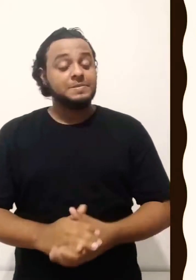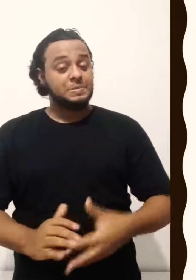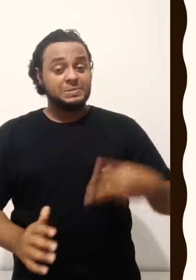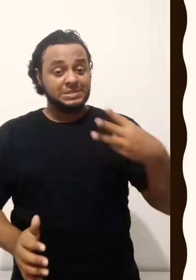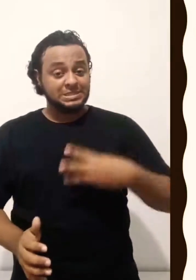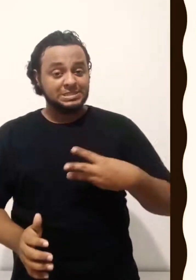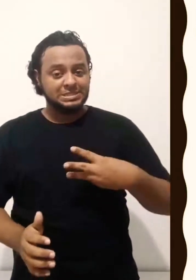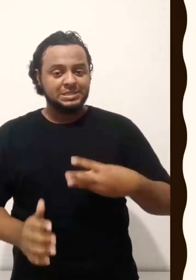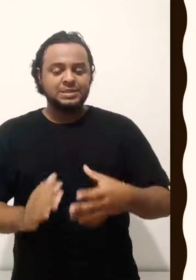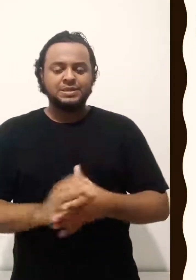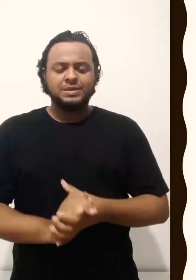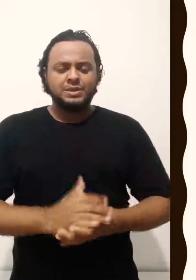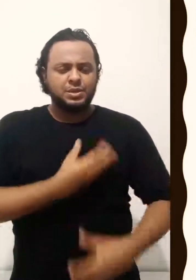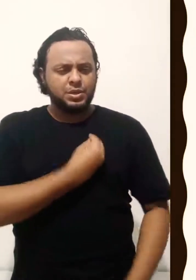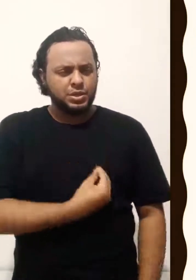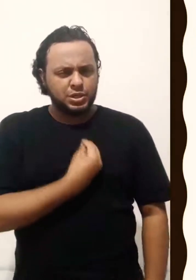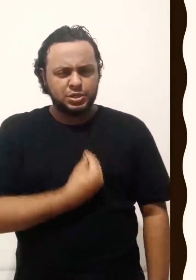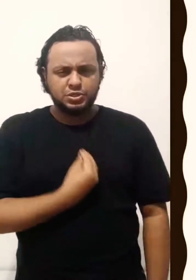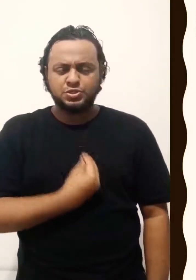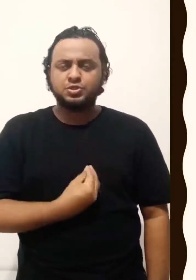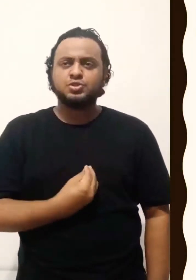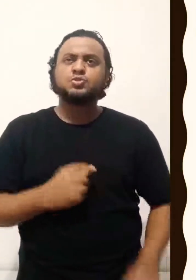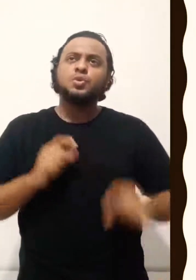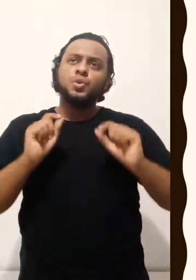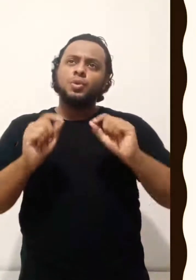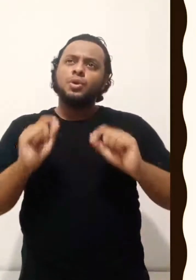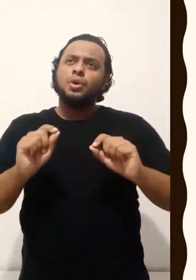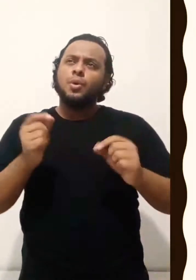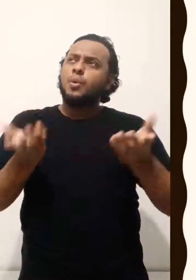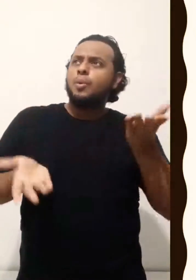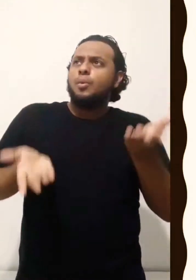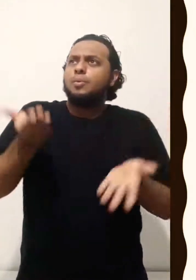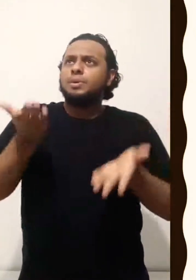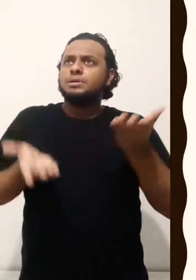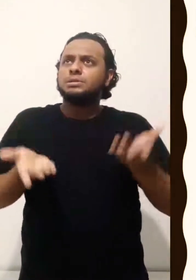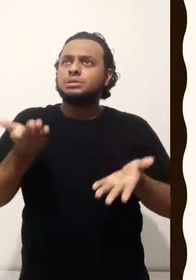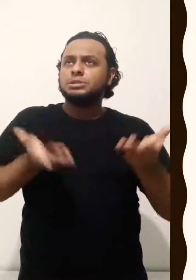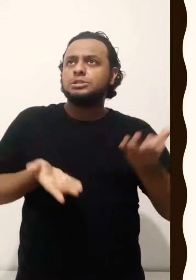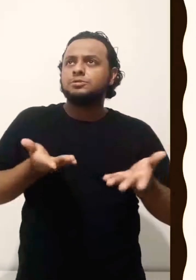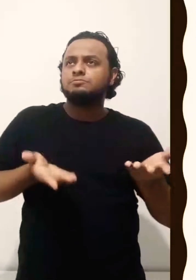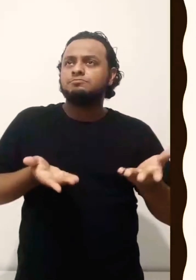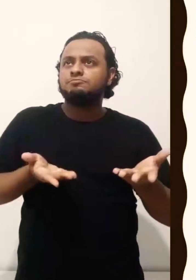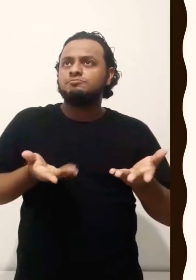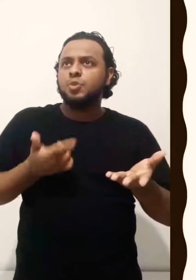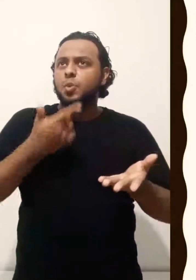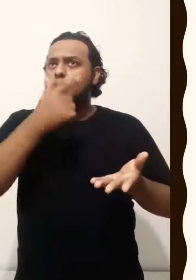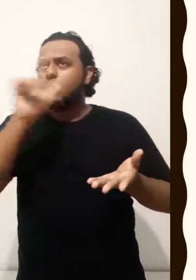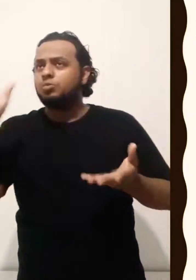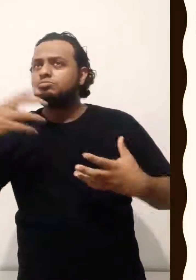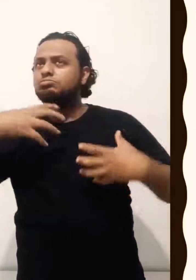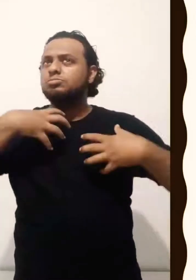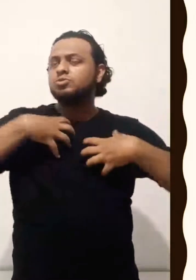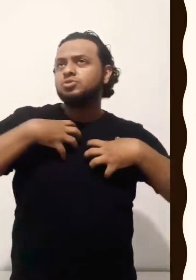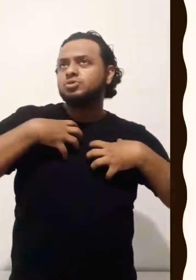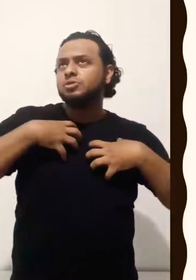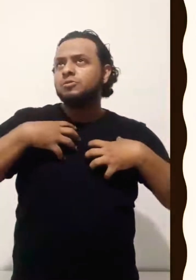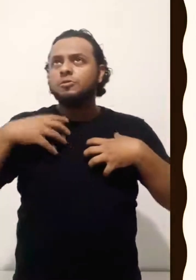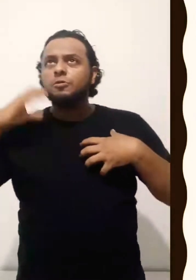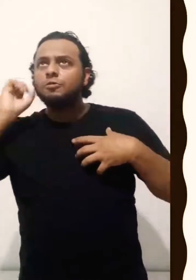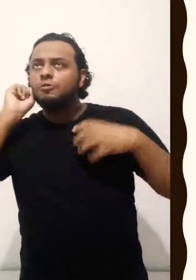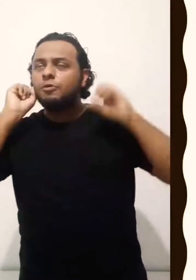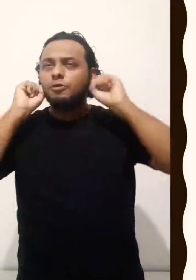Terceiro mito ou verdade. Vamos lá. Existe uma compensação entre os outros sentidos?